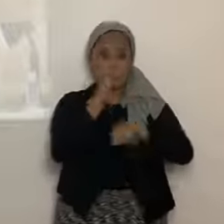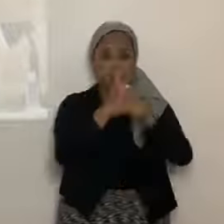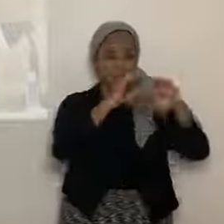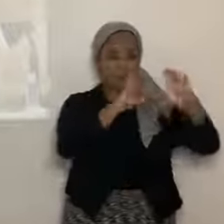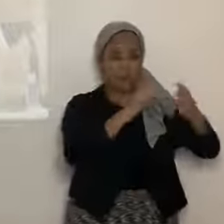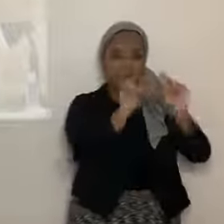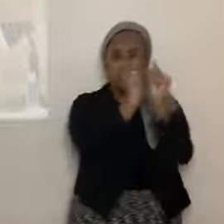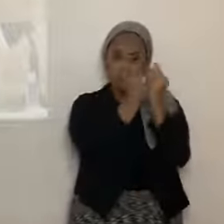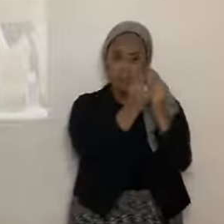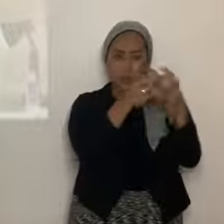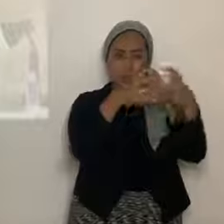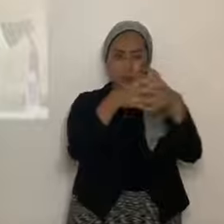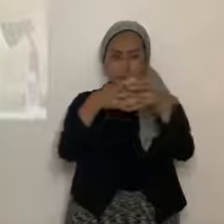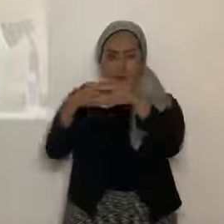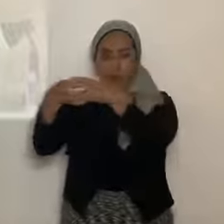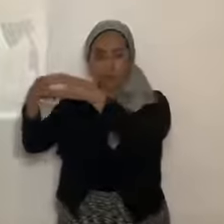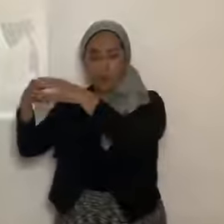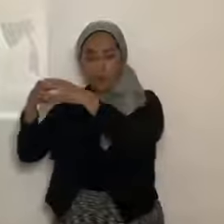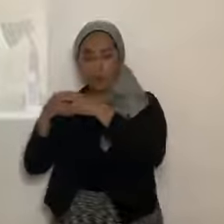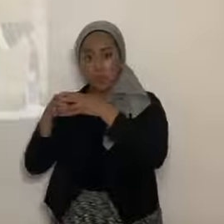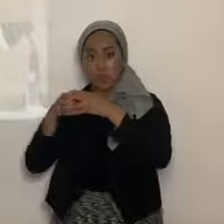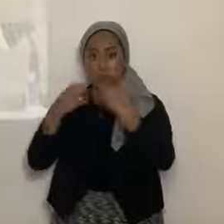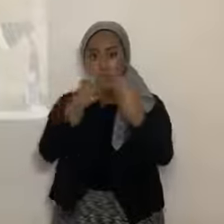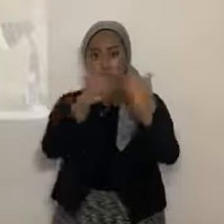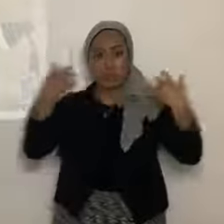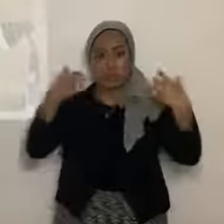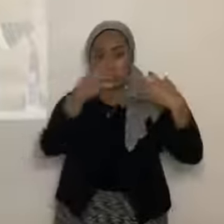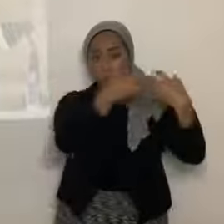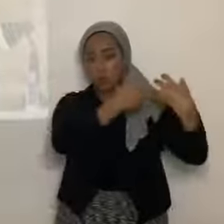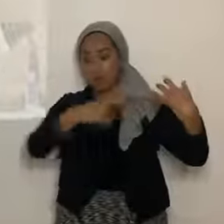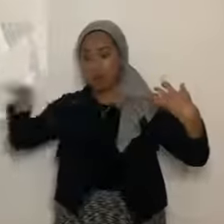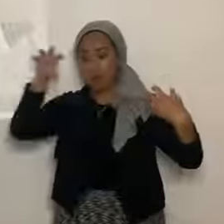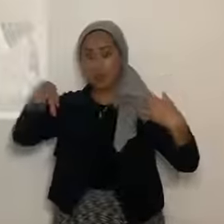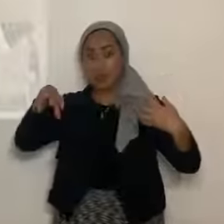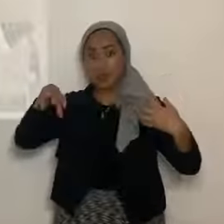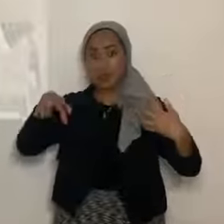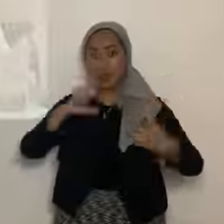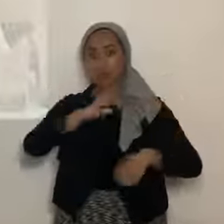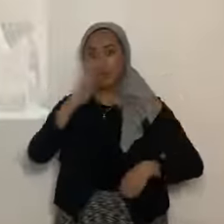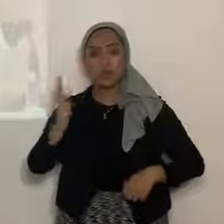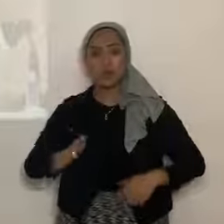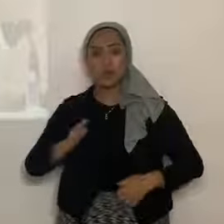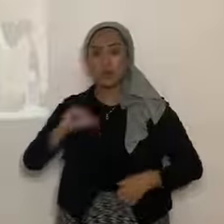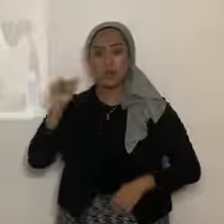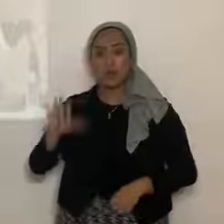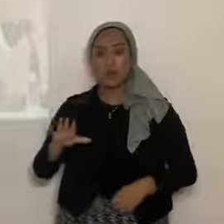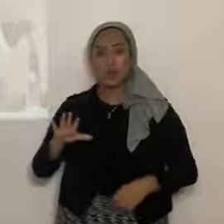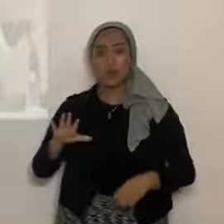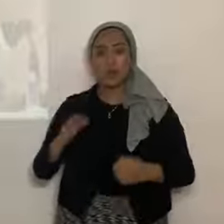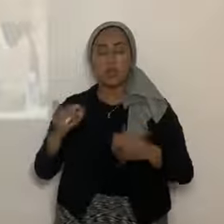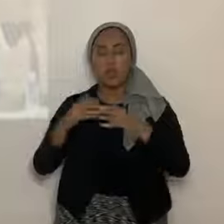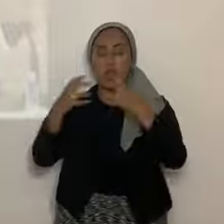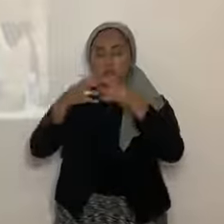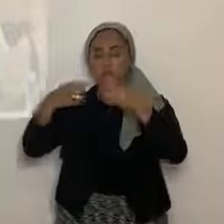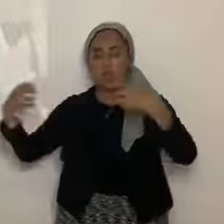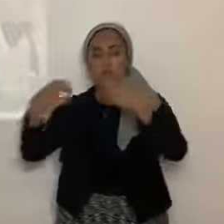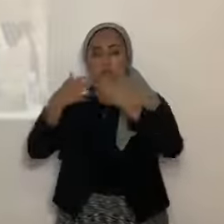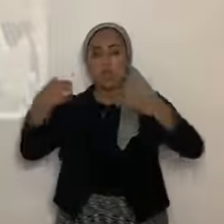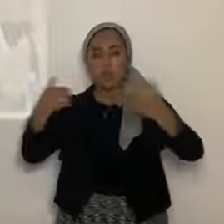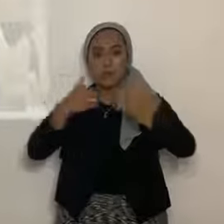grupito nacida de otra separada, no prospera. Se separa y se separa y se separa hasta